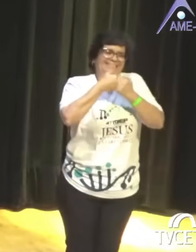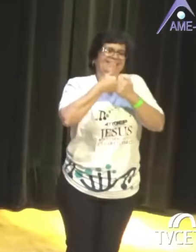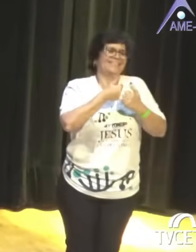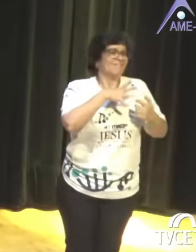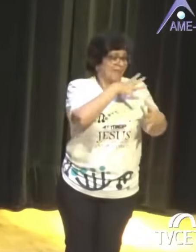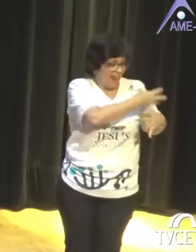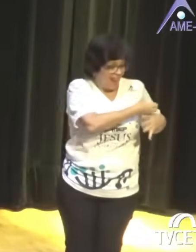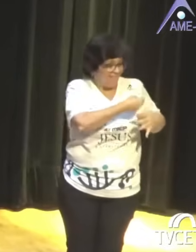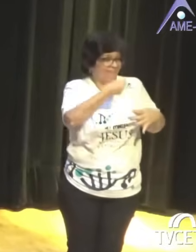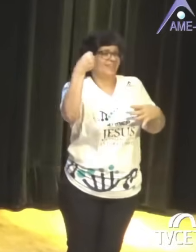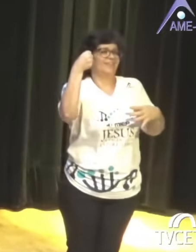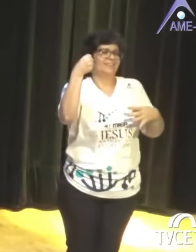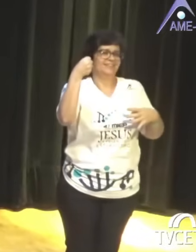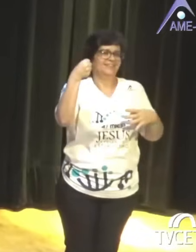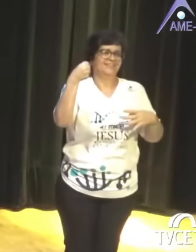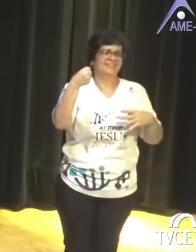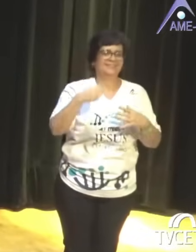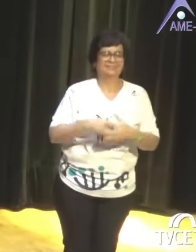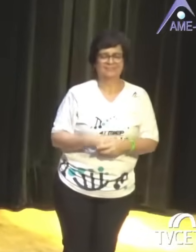literalmente